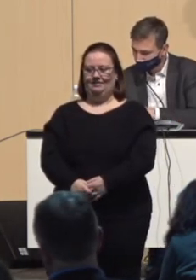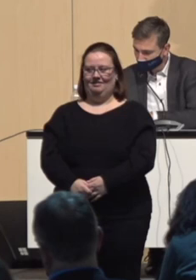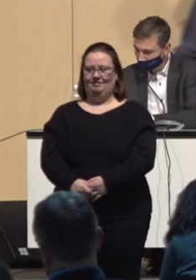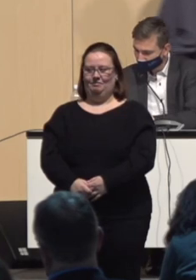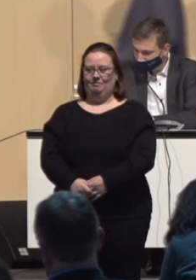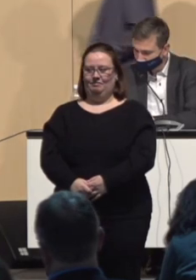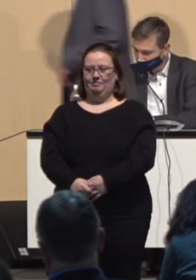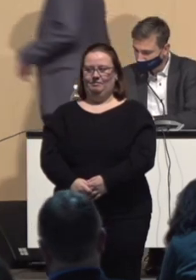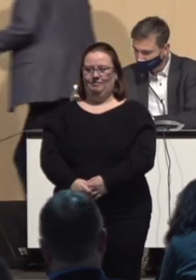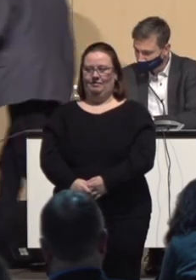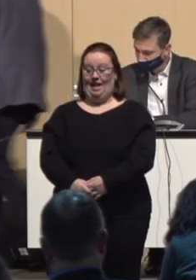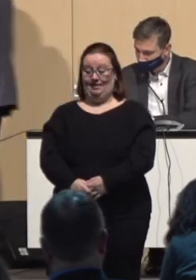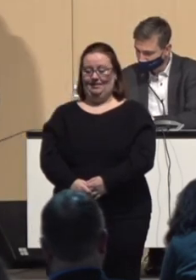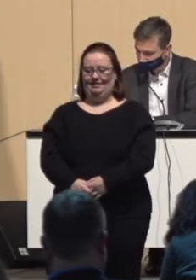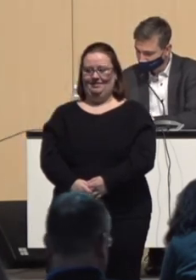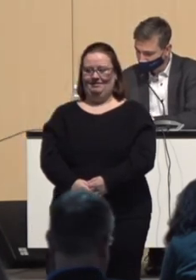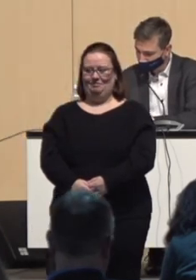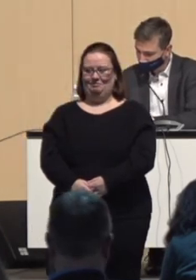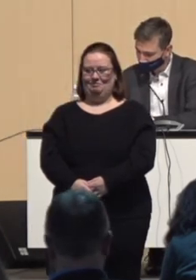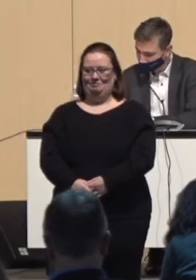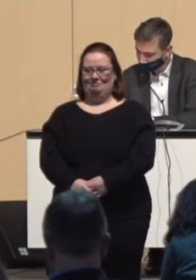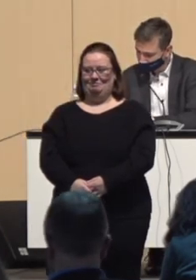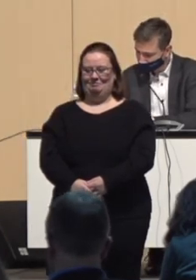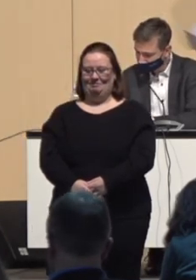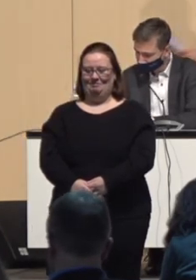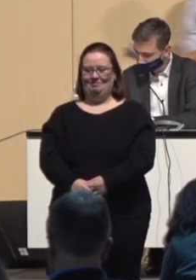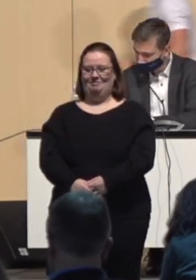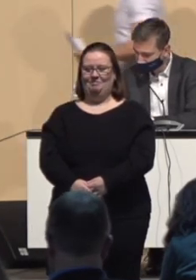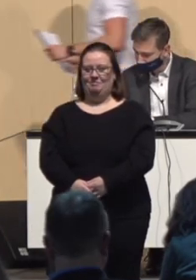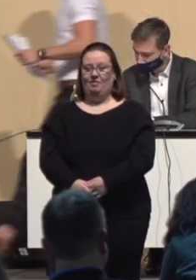So, damit kommen wir zum Tagesordnungspunkt.